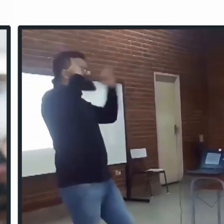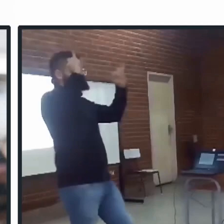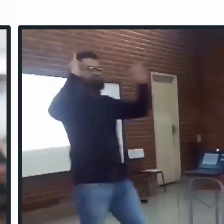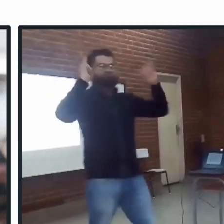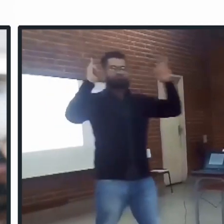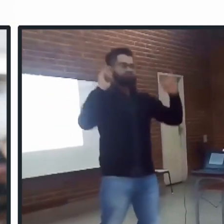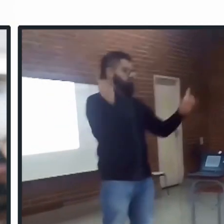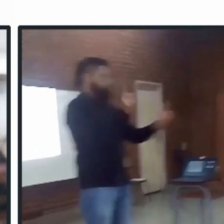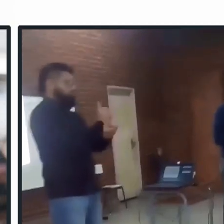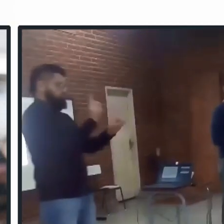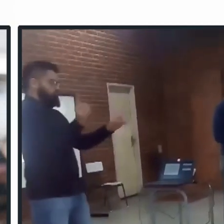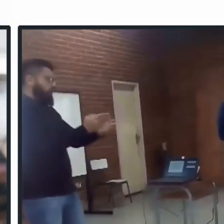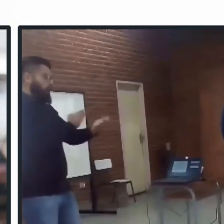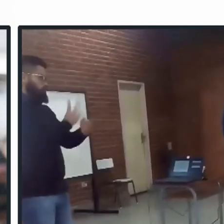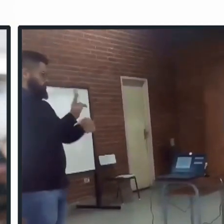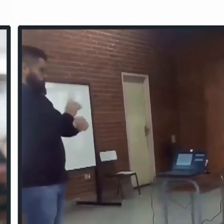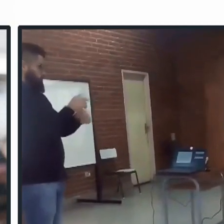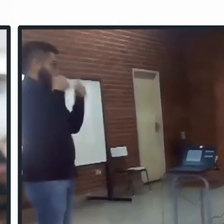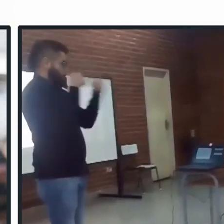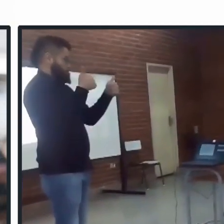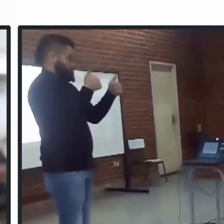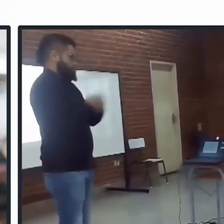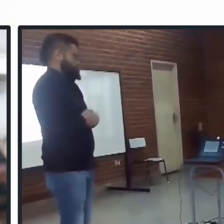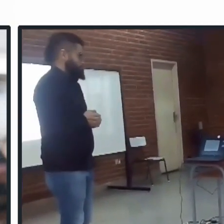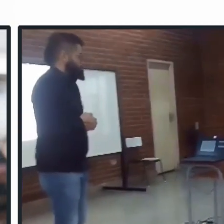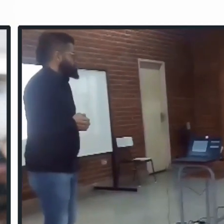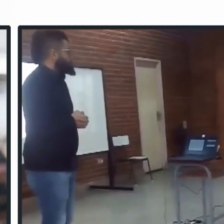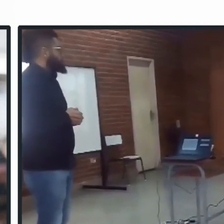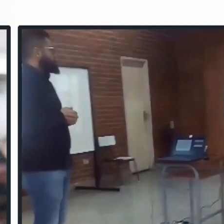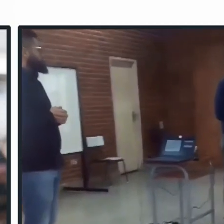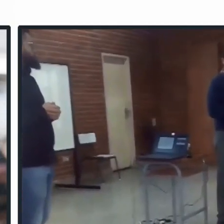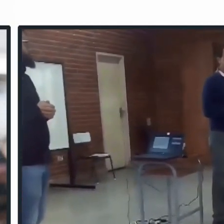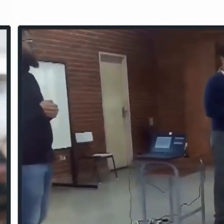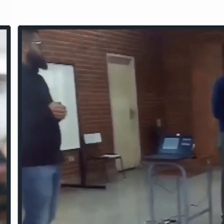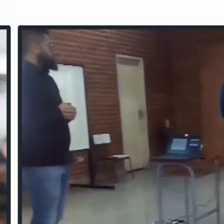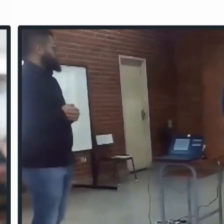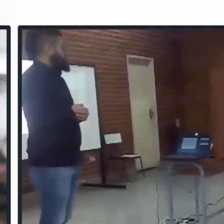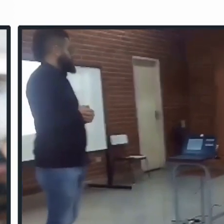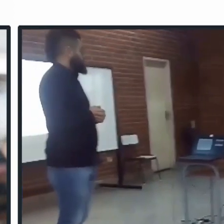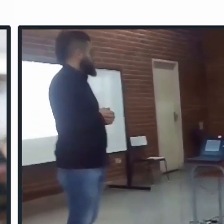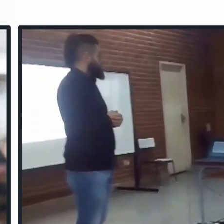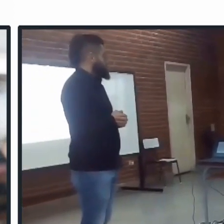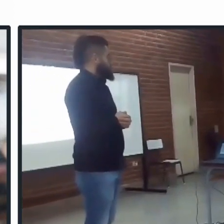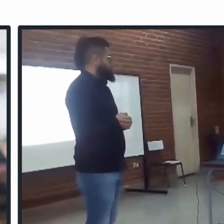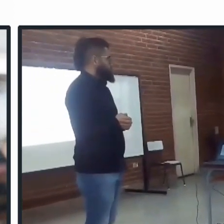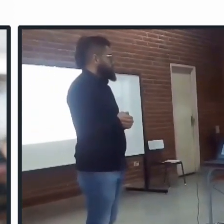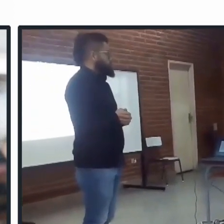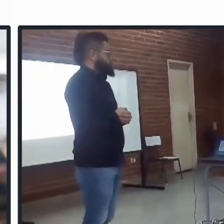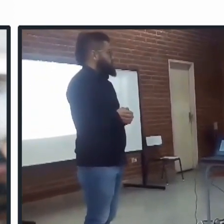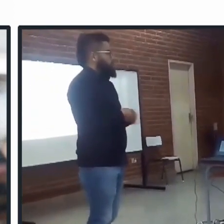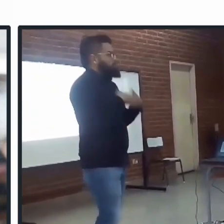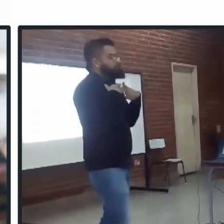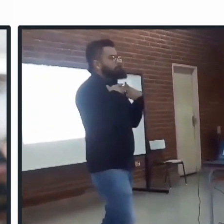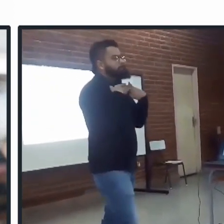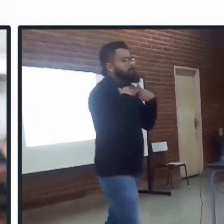profes ya saben, ya están capacitados, se dan a entender, y uno aprende mucho de ellos. Sin duda, sin duda. O